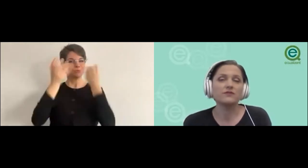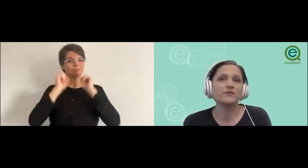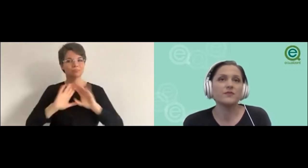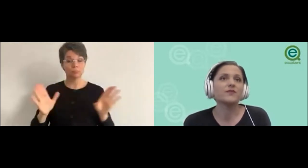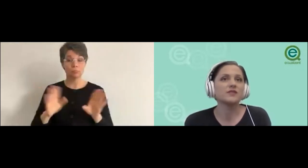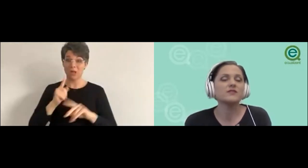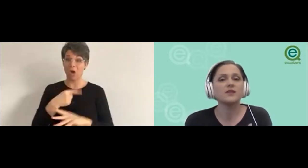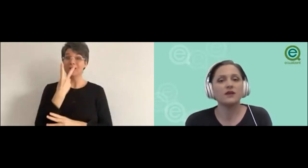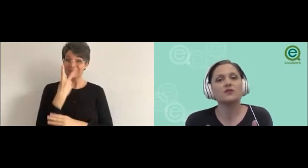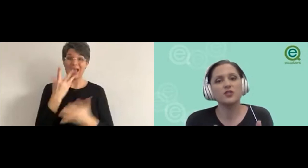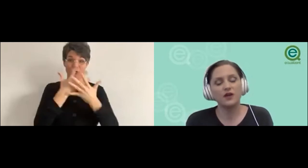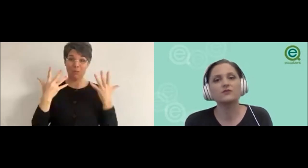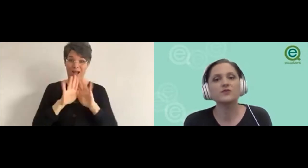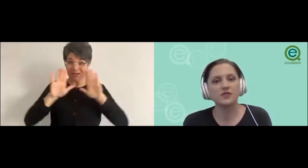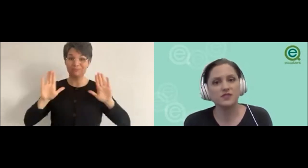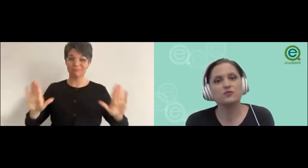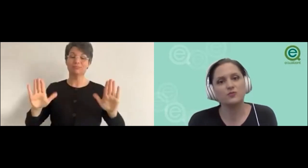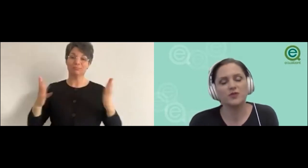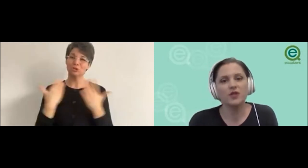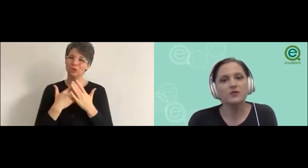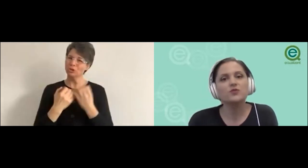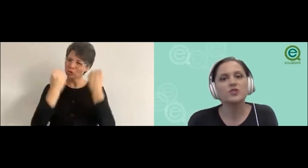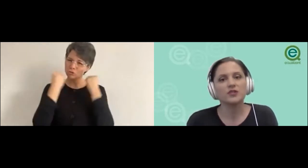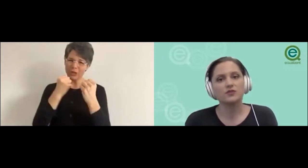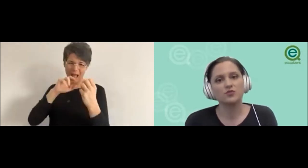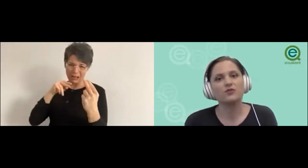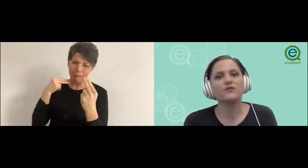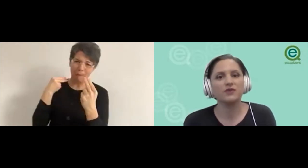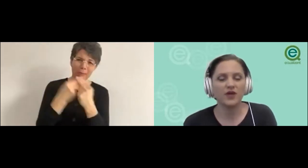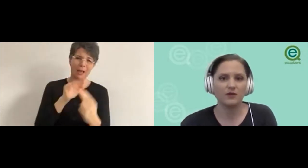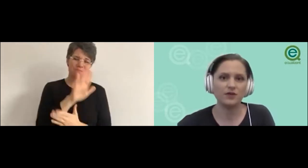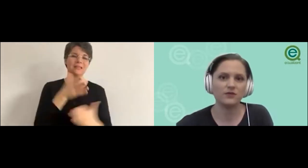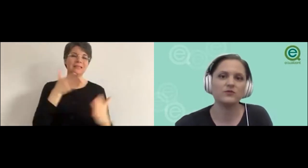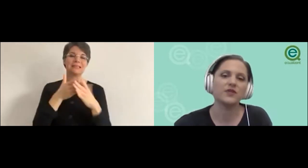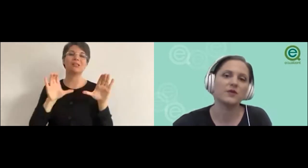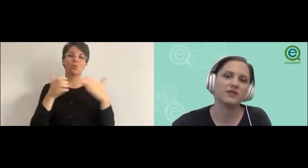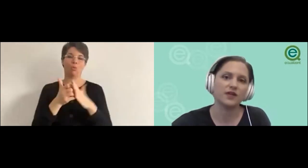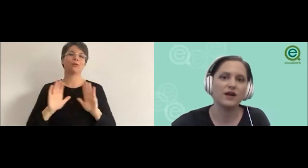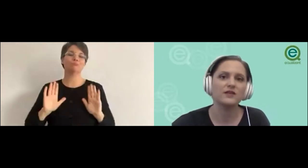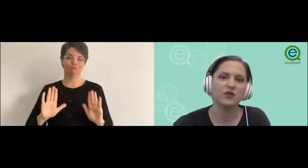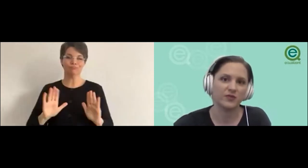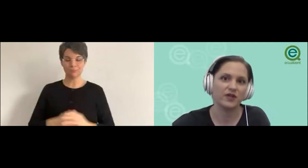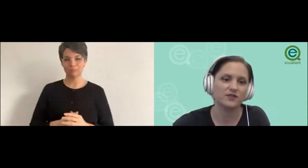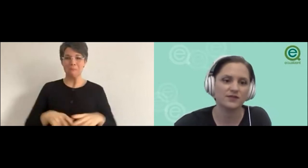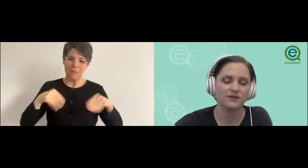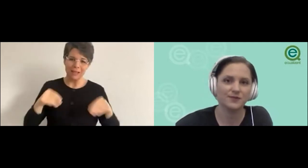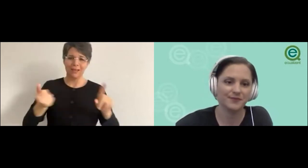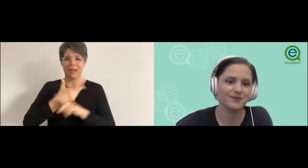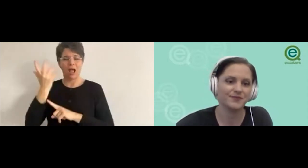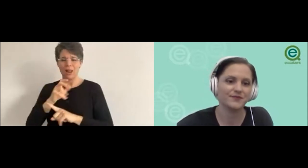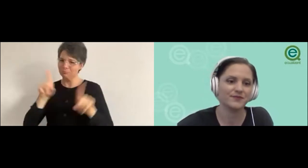Also es ist sehr stark auf unsere Zielgruppe zugeschnitten, so wie wir arbeiten und wie die Materialien aufbereitet